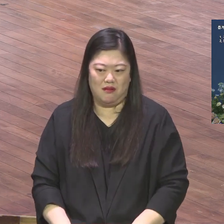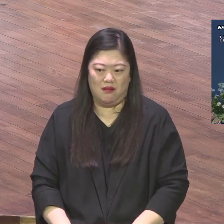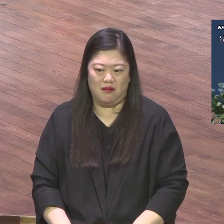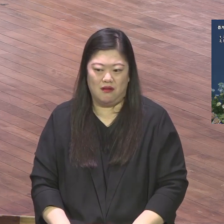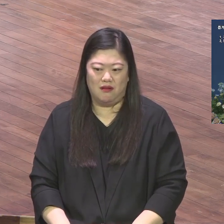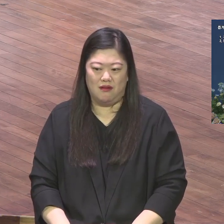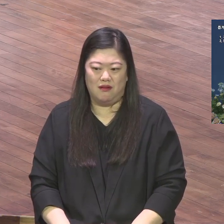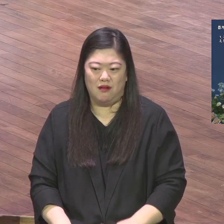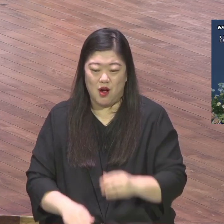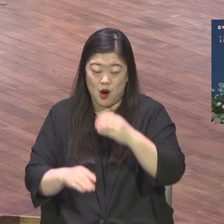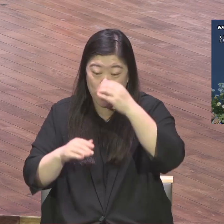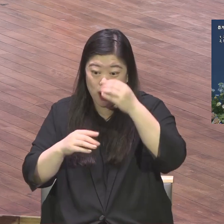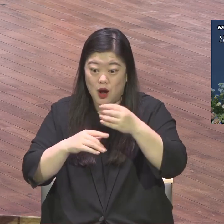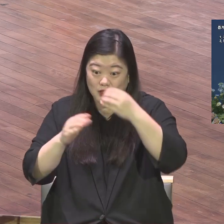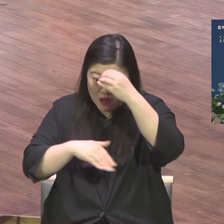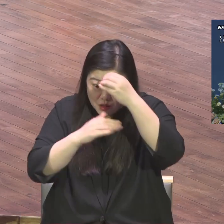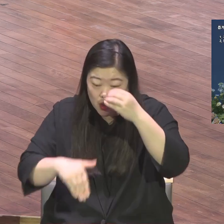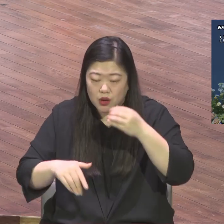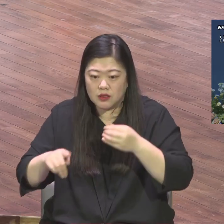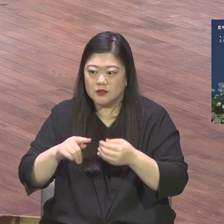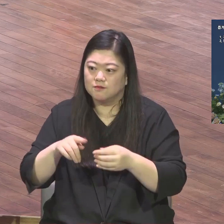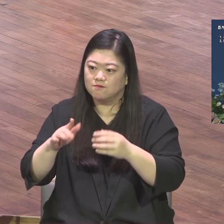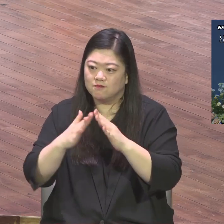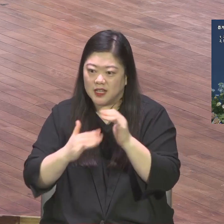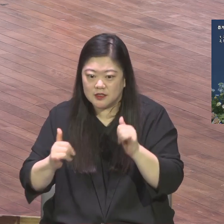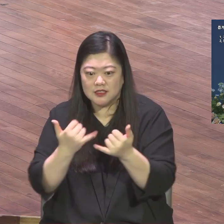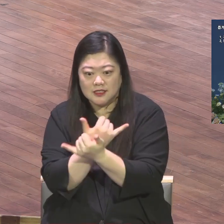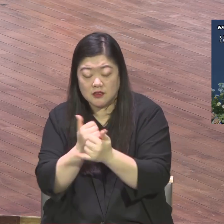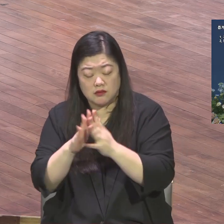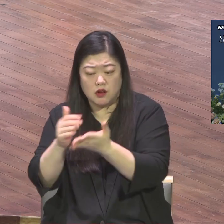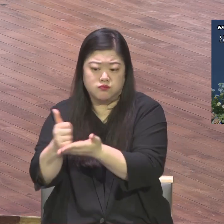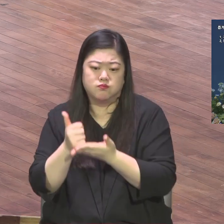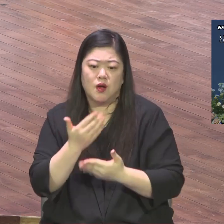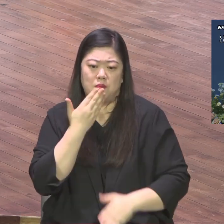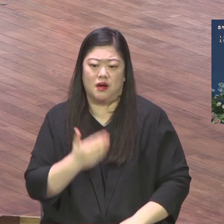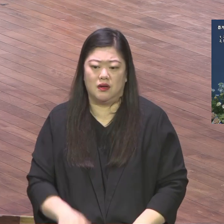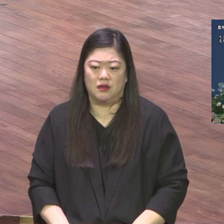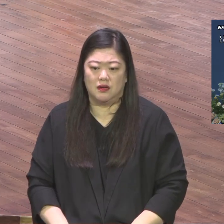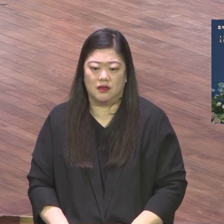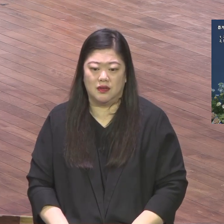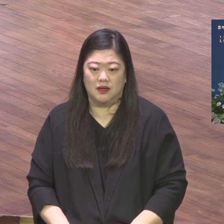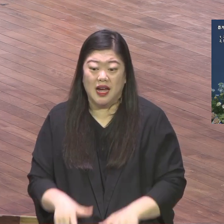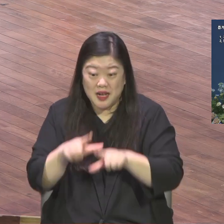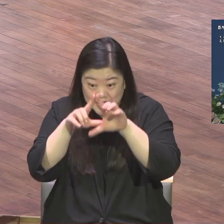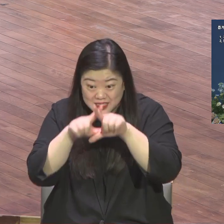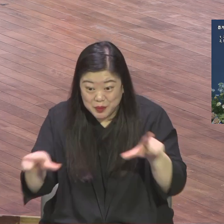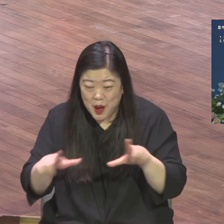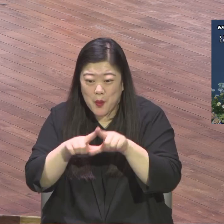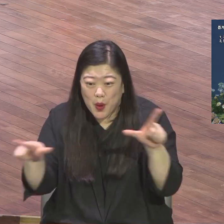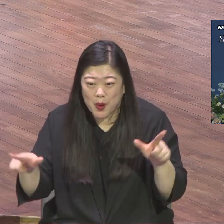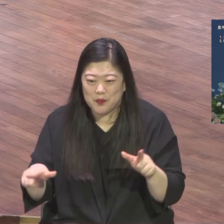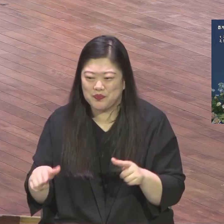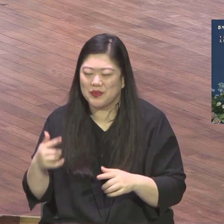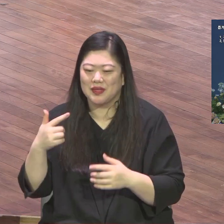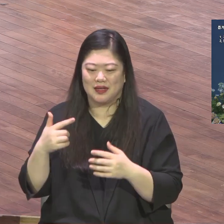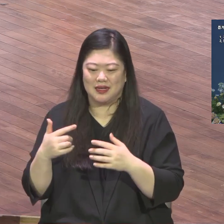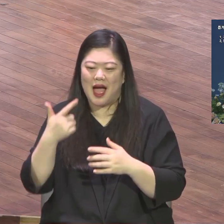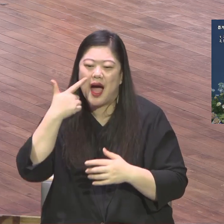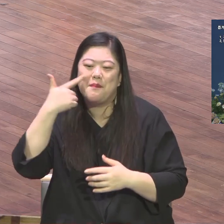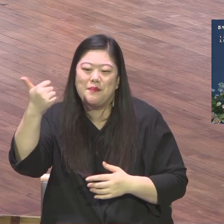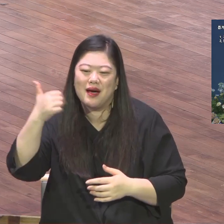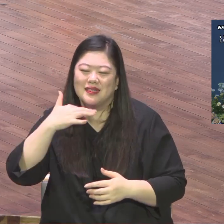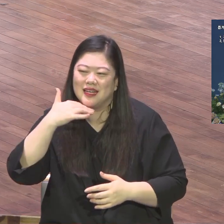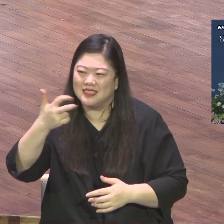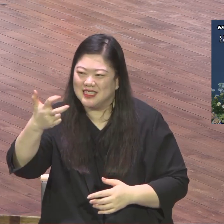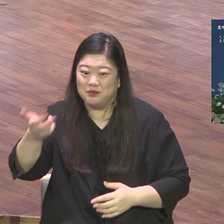여러 초청 불신 가족 초청해 보세요. 불신 가족들도 아버지 전도가 얼마나 힘들어요. 근데 아버지 좋아하는 가수 온다니까 그러면 가서